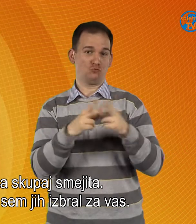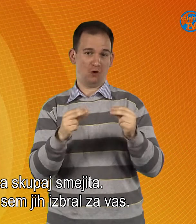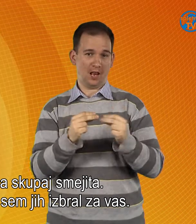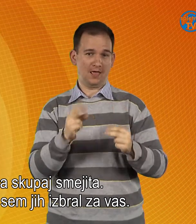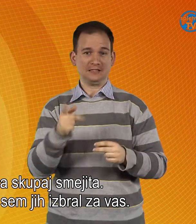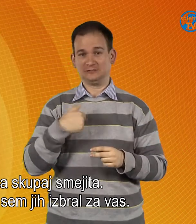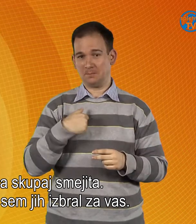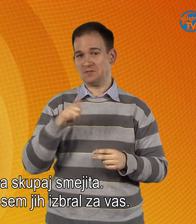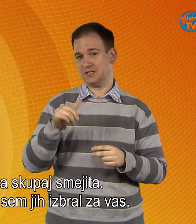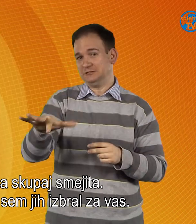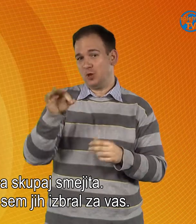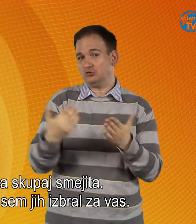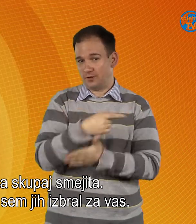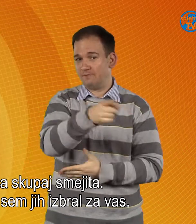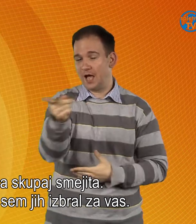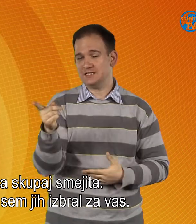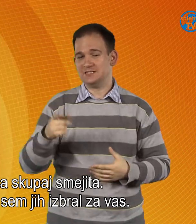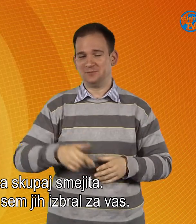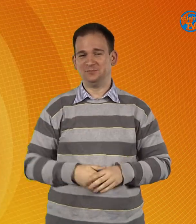Poglejmo šale, ki sem jih izbral za vas.